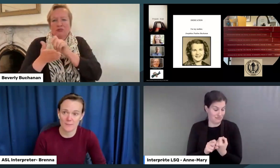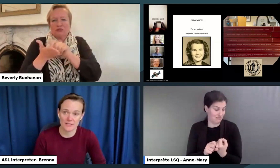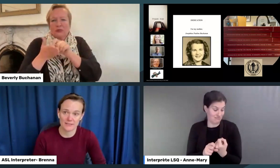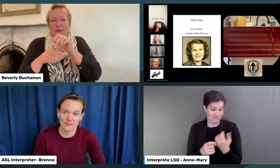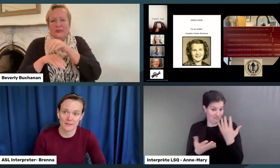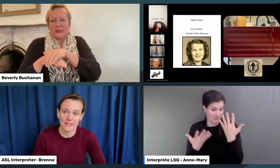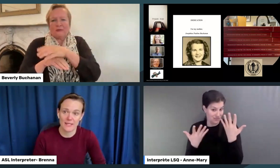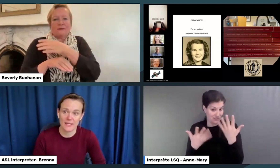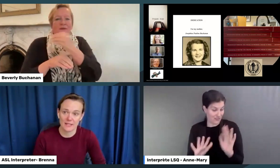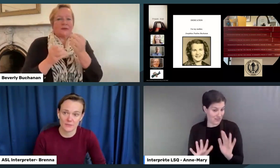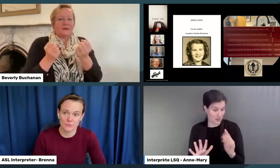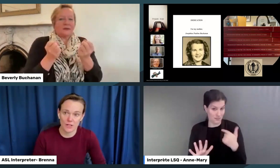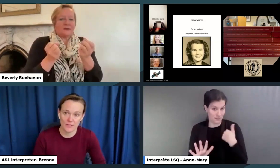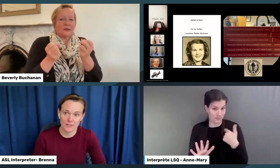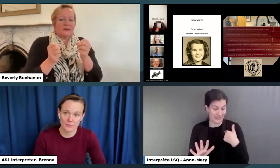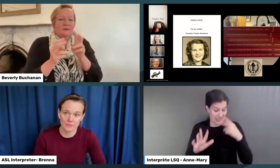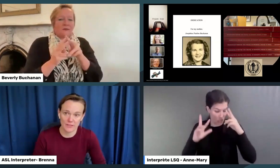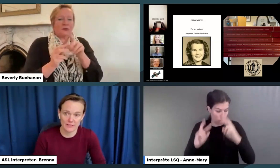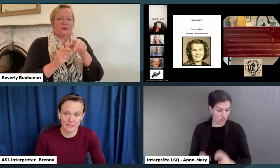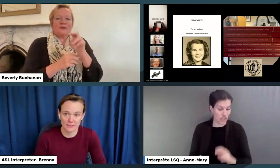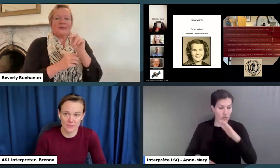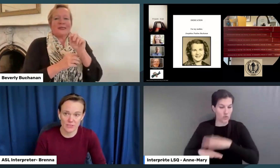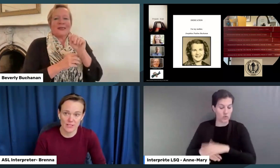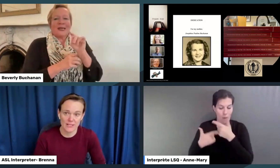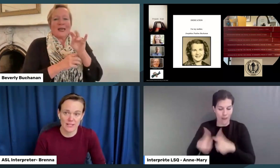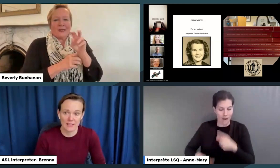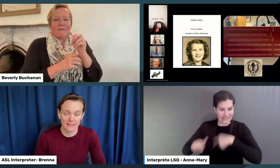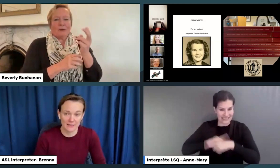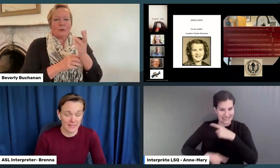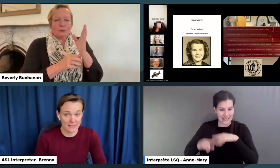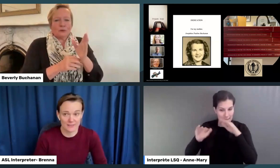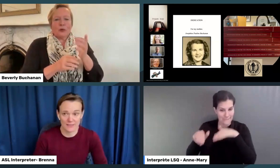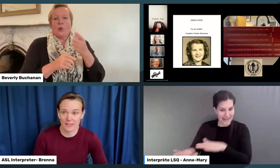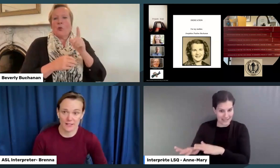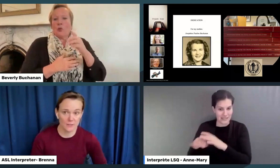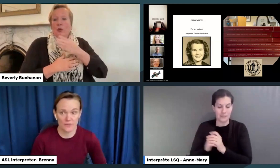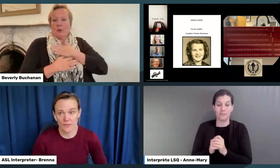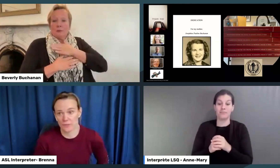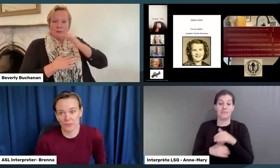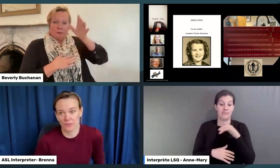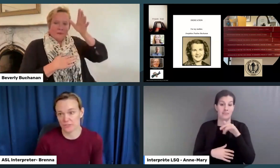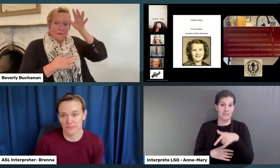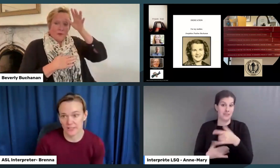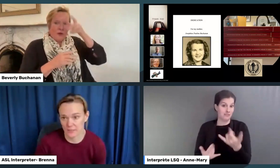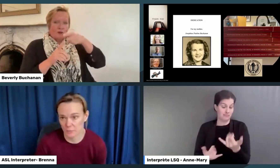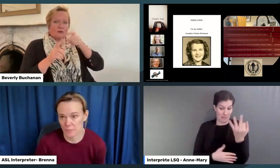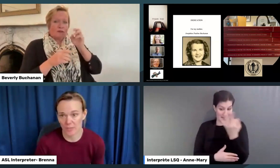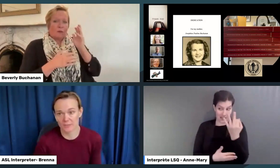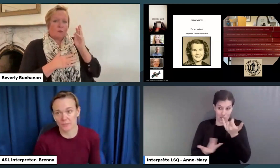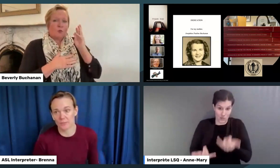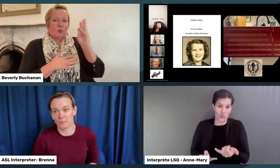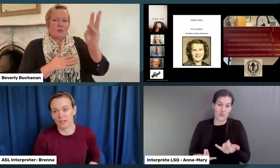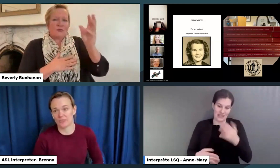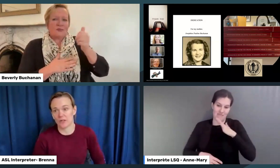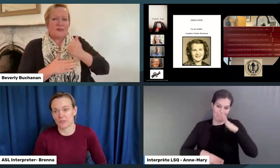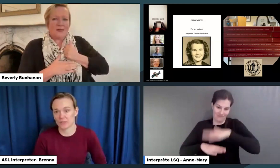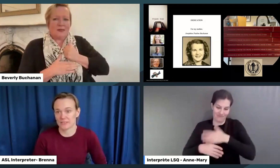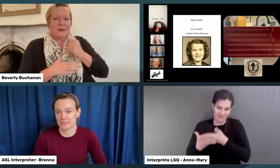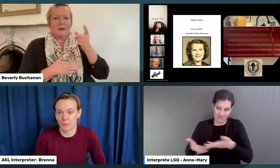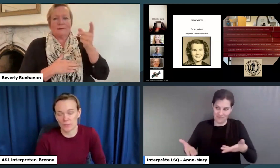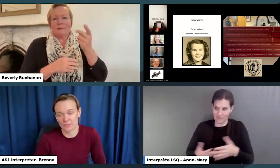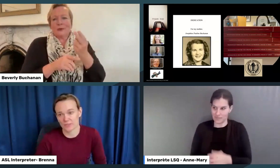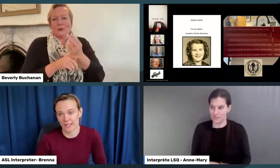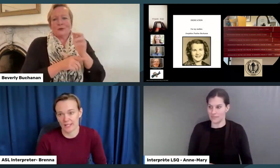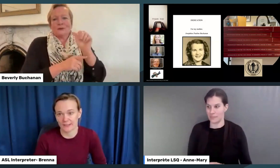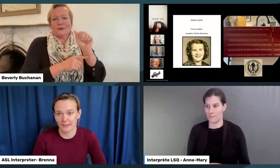des signes maritimes. Elle m'a enseigné à lire en anglais. Sans sa contribution, rien n'aurait été possible. Mon père